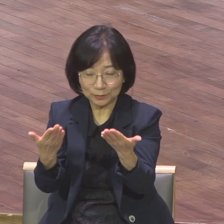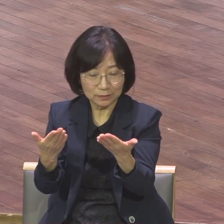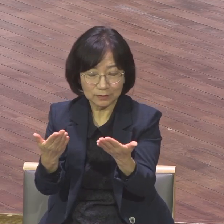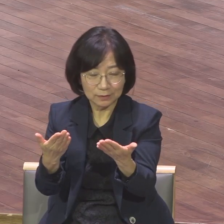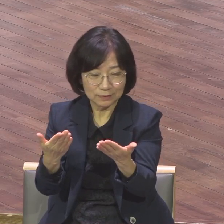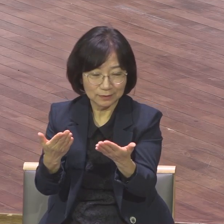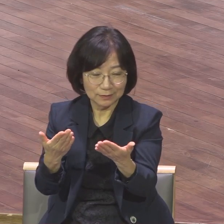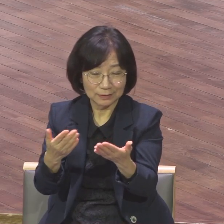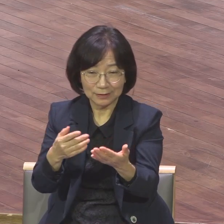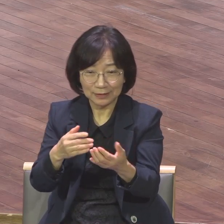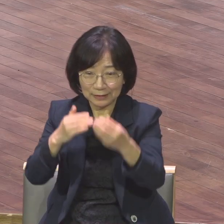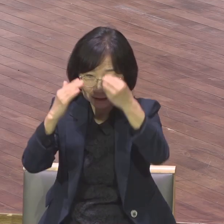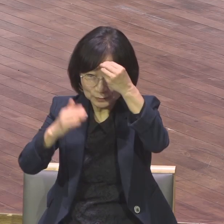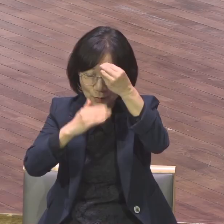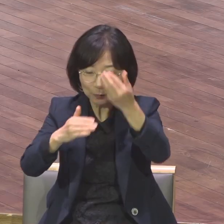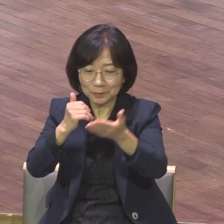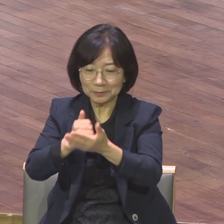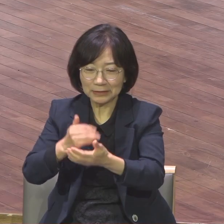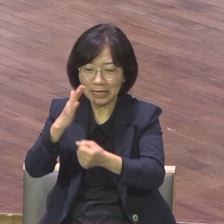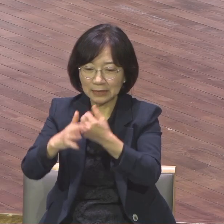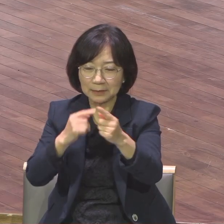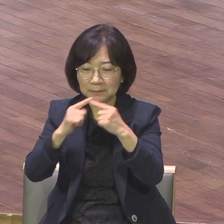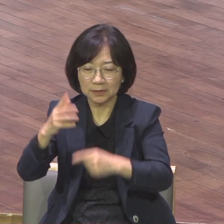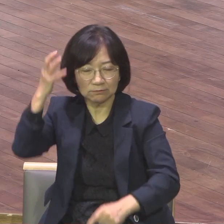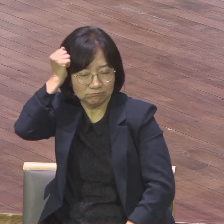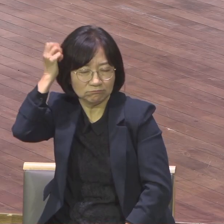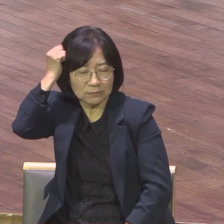하는 자랑하고 싶다고.